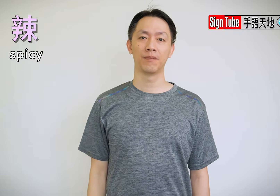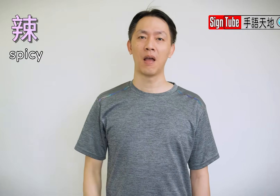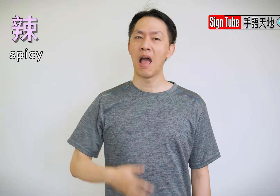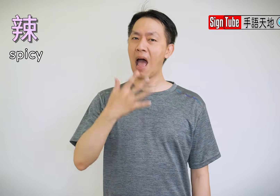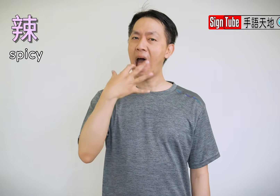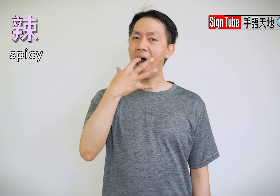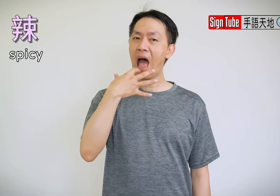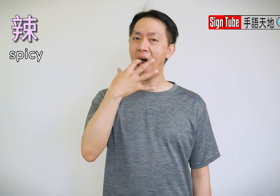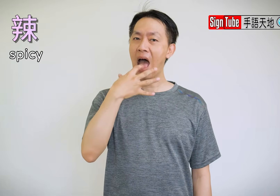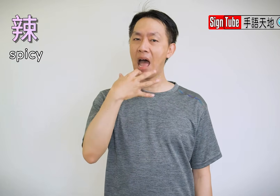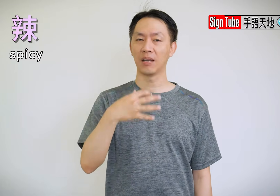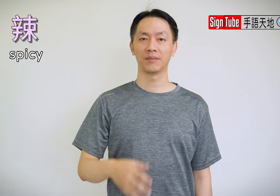辣、